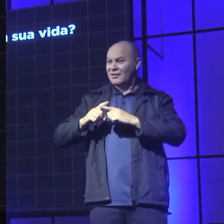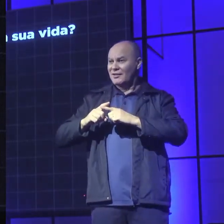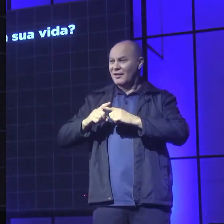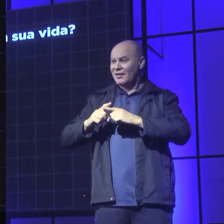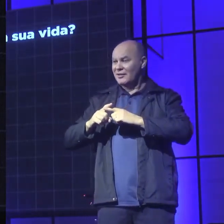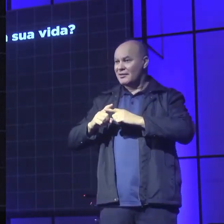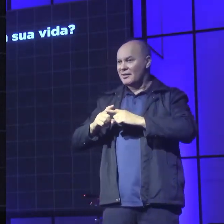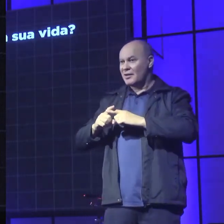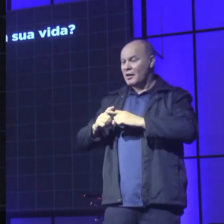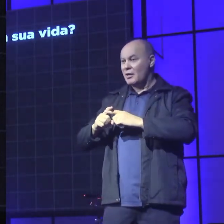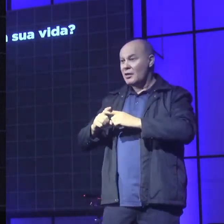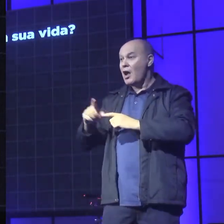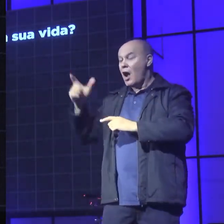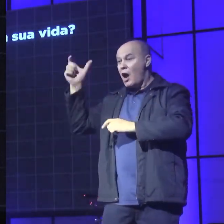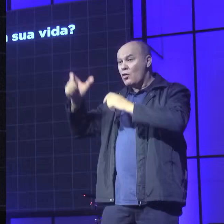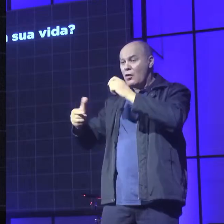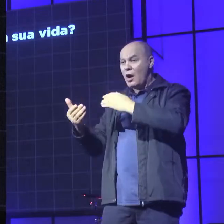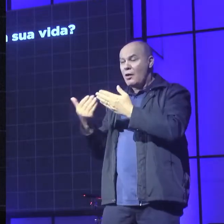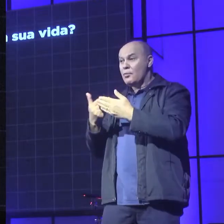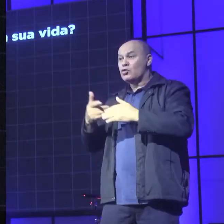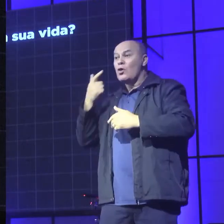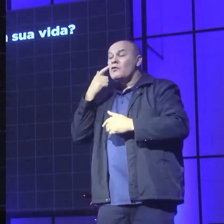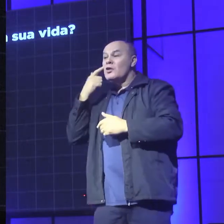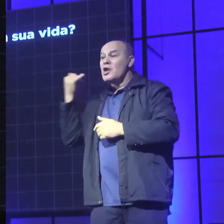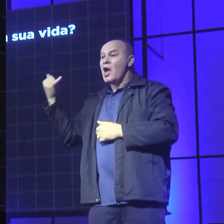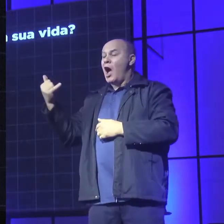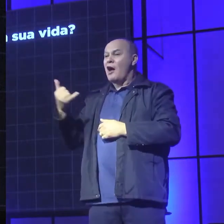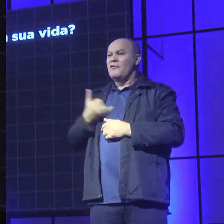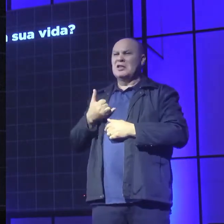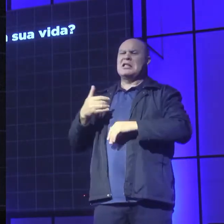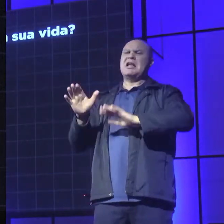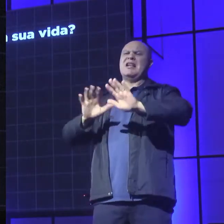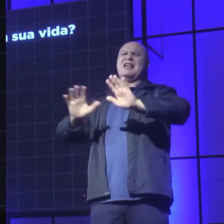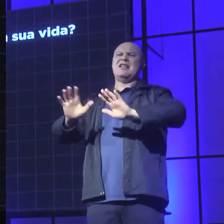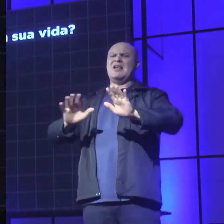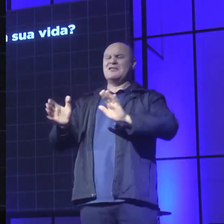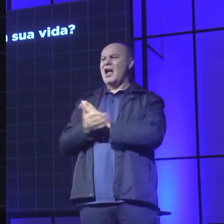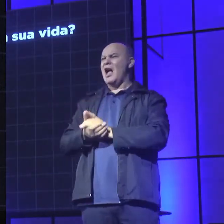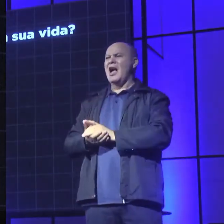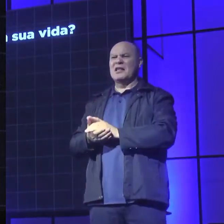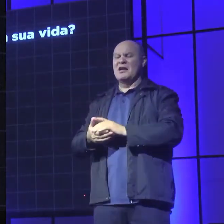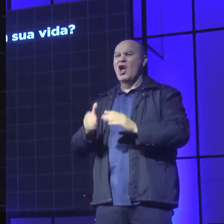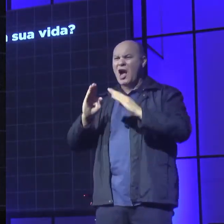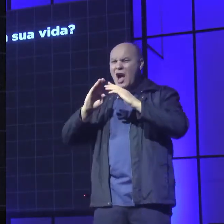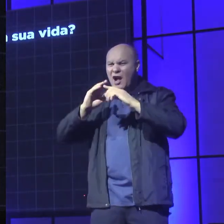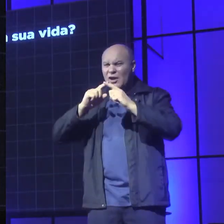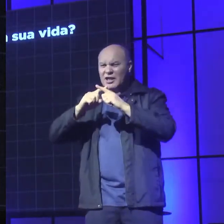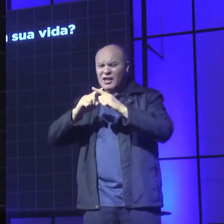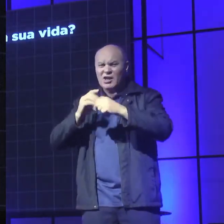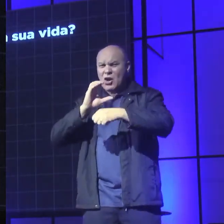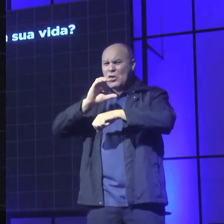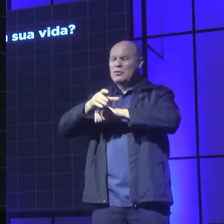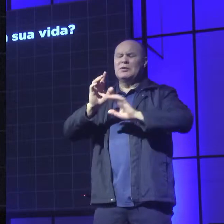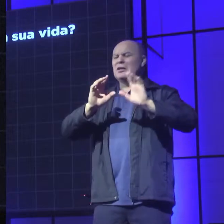Pessoas que vivem simplesmente em função, vamos beber, vamos comer, porque a vida é assim mesmo.